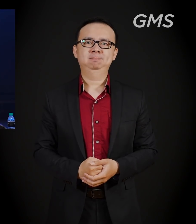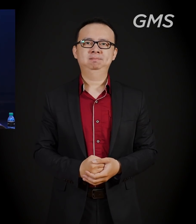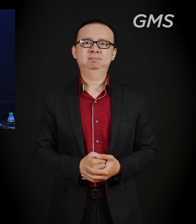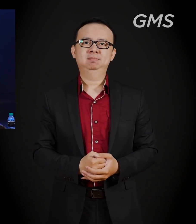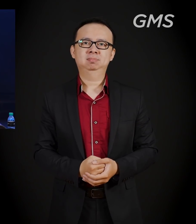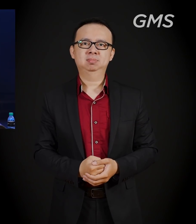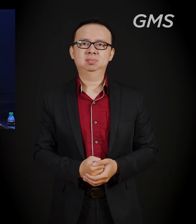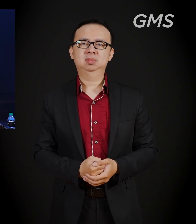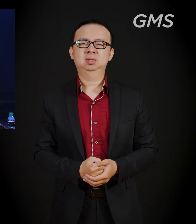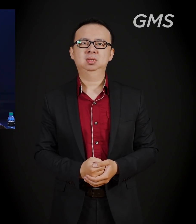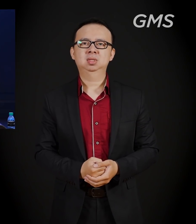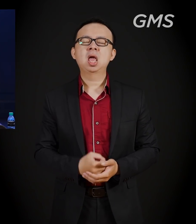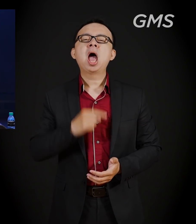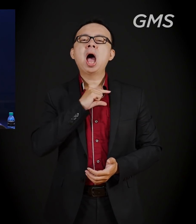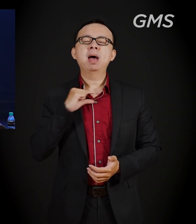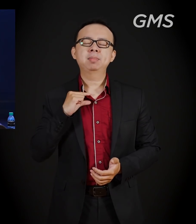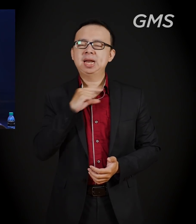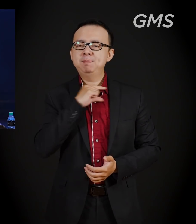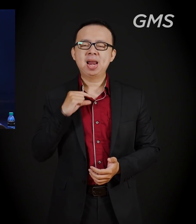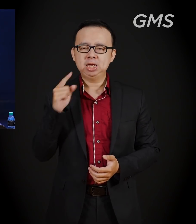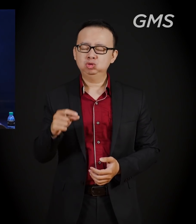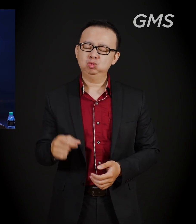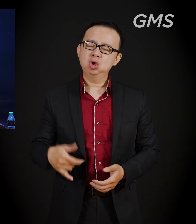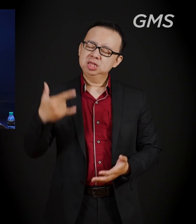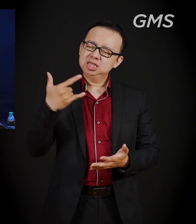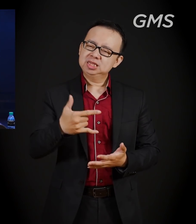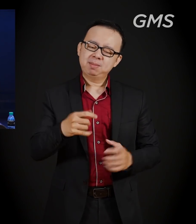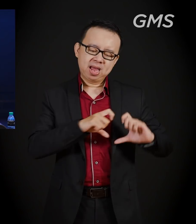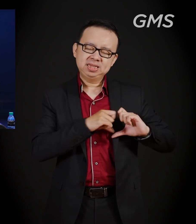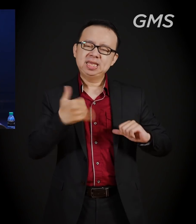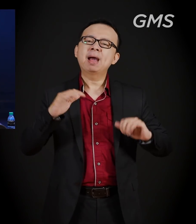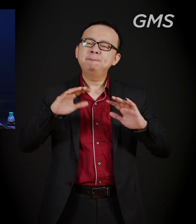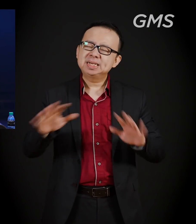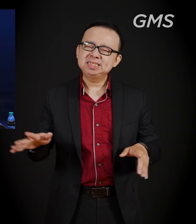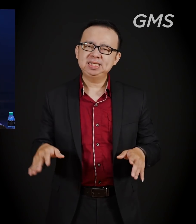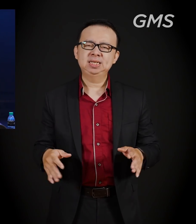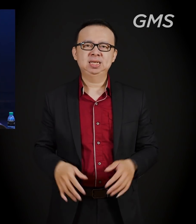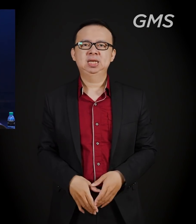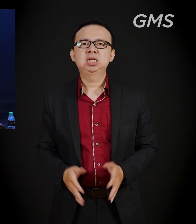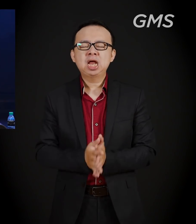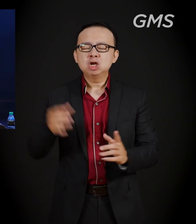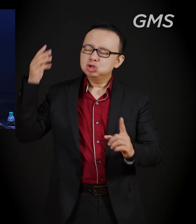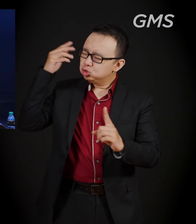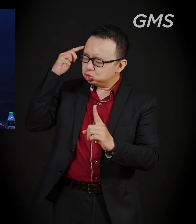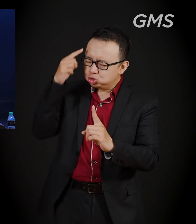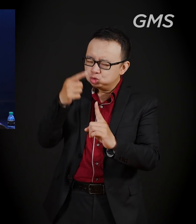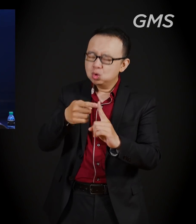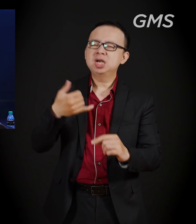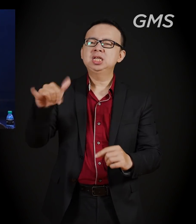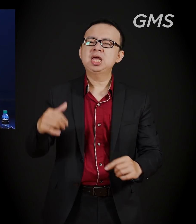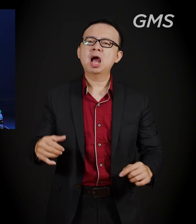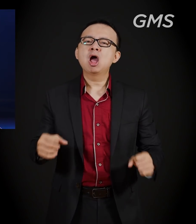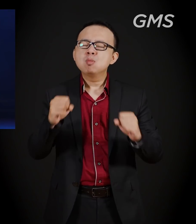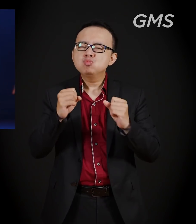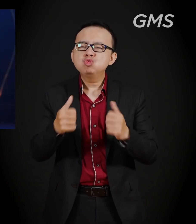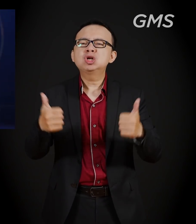Tapi hamba-hamba Tuhan biarlah tetap dengan hati yang bersih, dengan fokus yang kepada Kristus, dengan motivasi yang murni, mengabarkan Injil. Karena